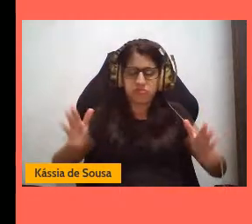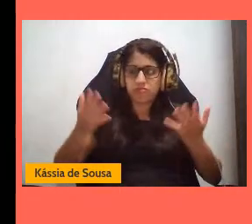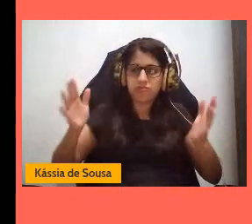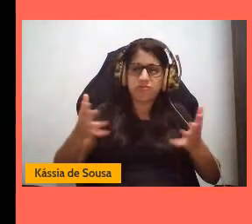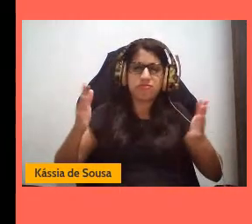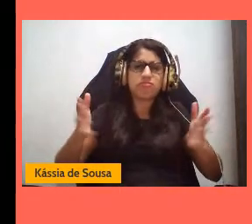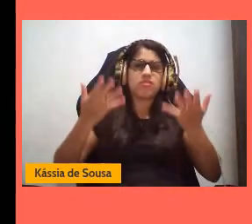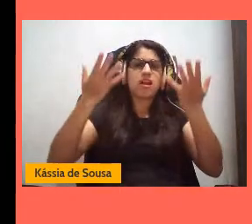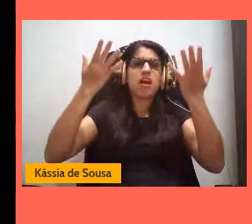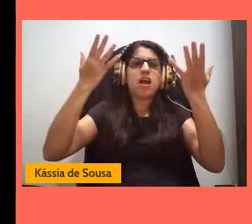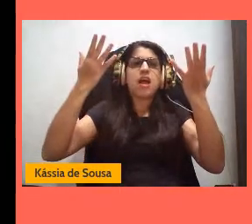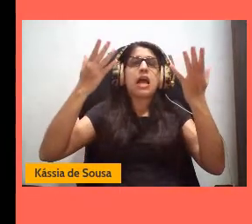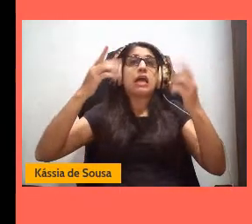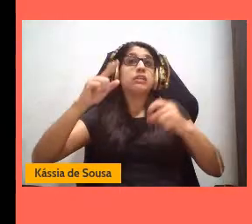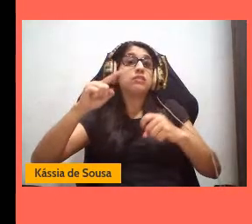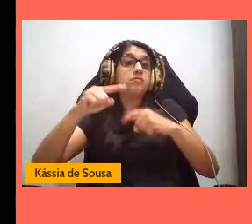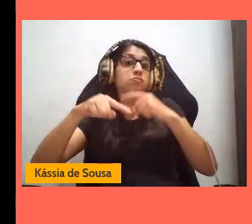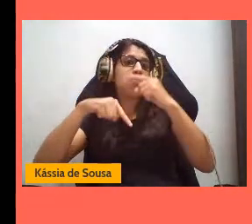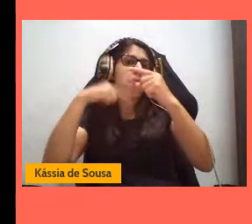vem tiver outra mostra,